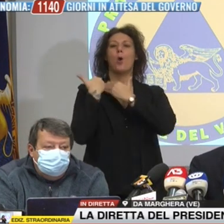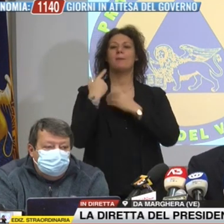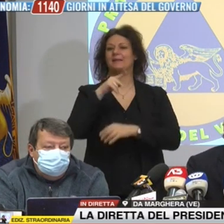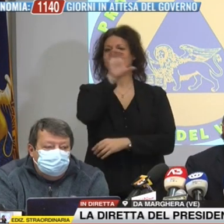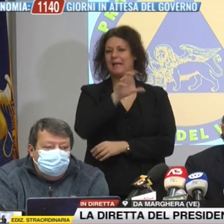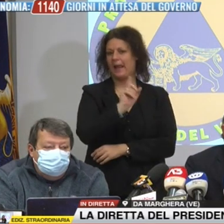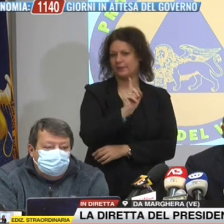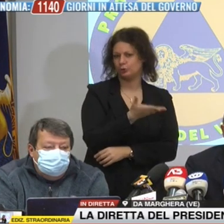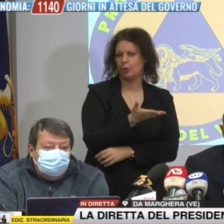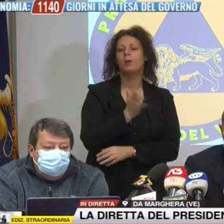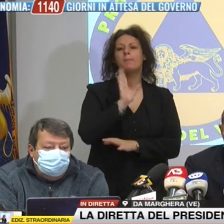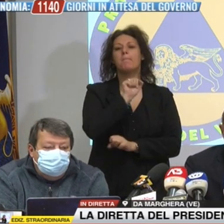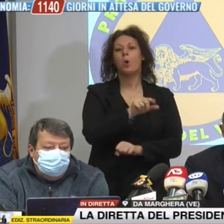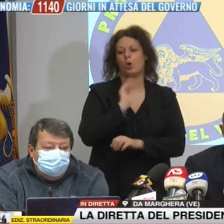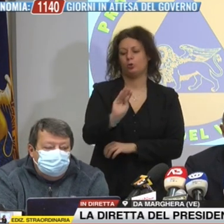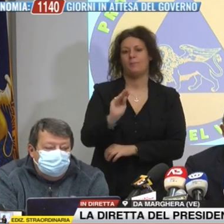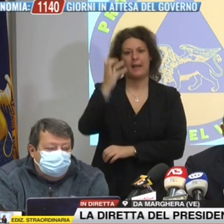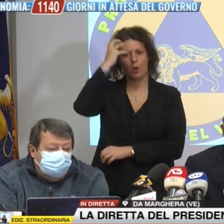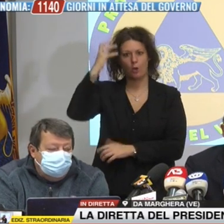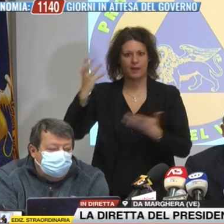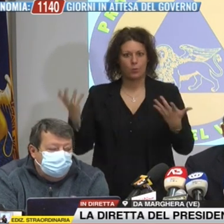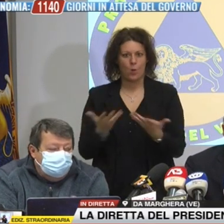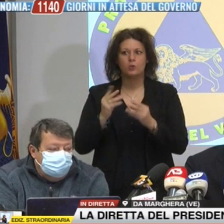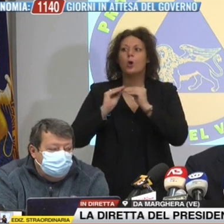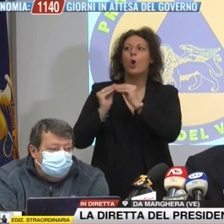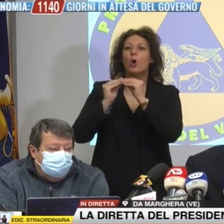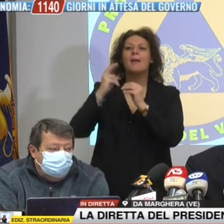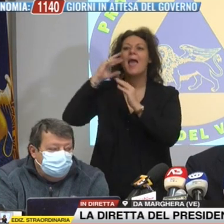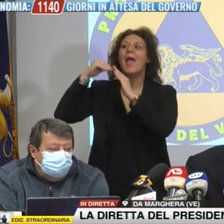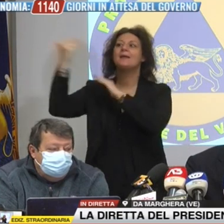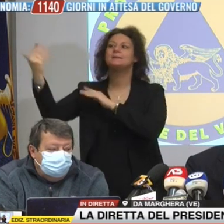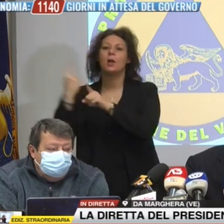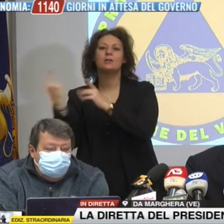governo. No, ma noi potremmo anche fare chiarezza e magari chiederò a sto punto